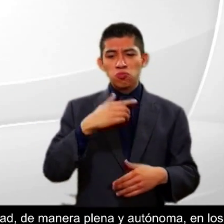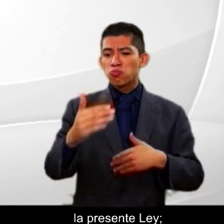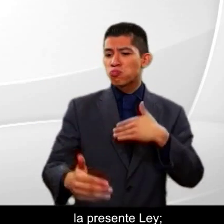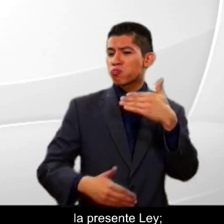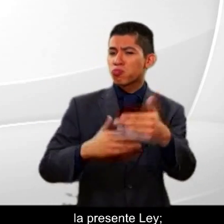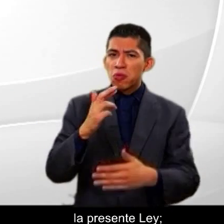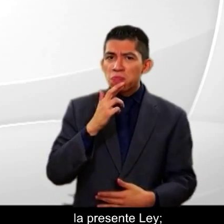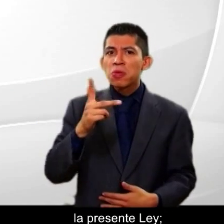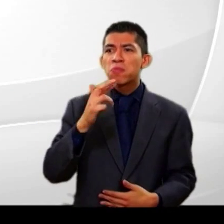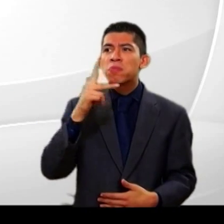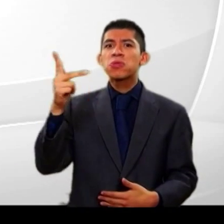la presente ley